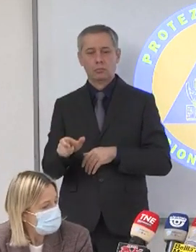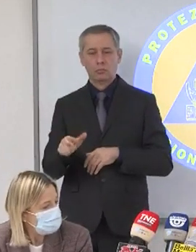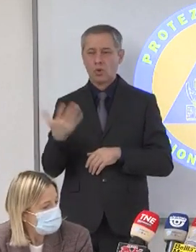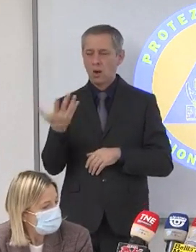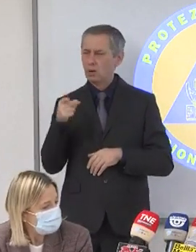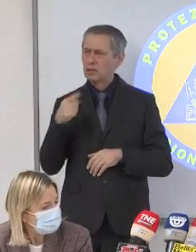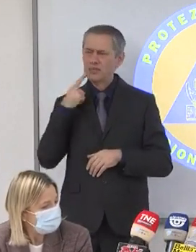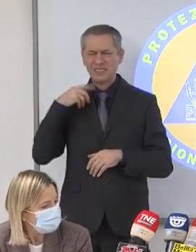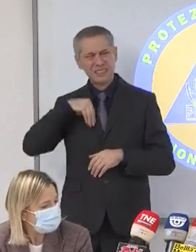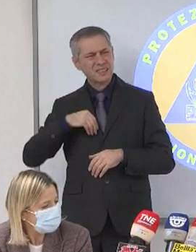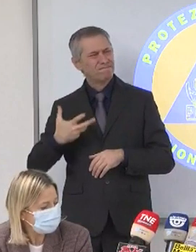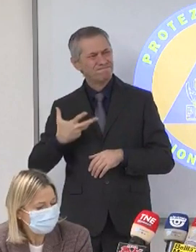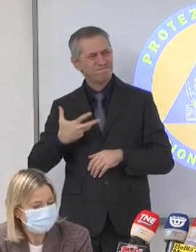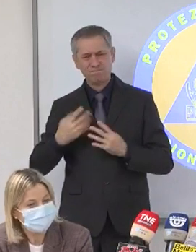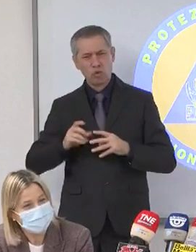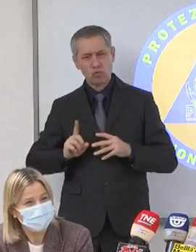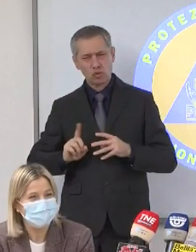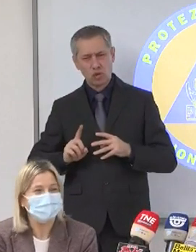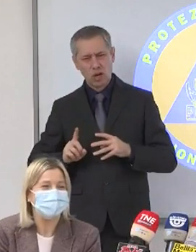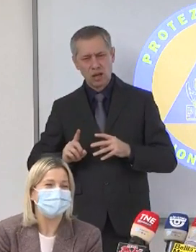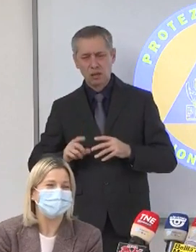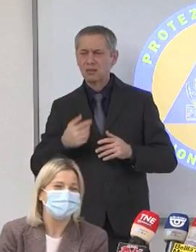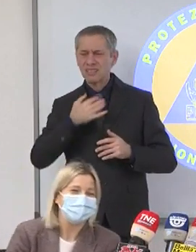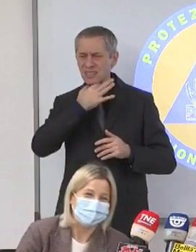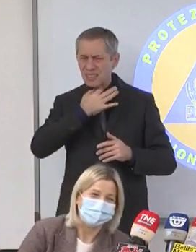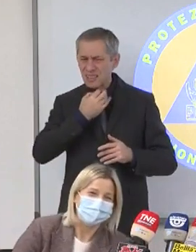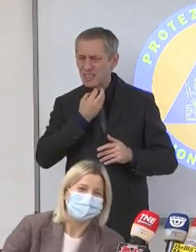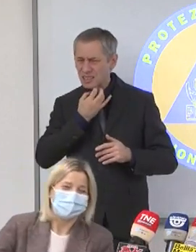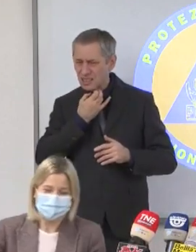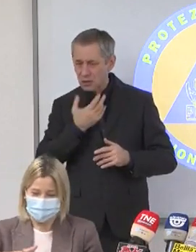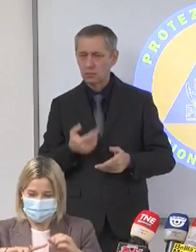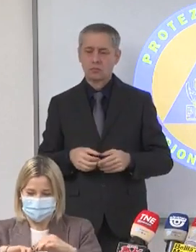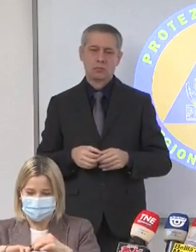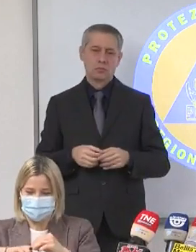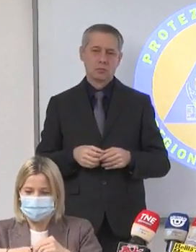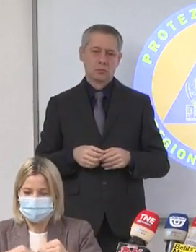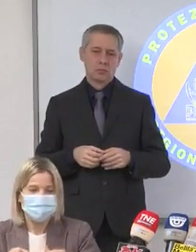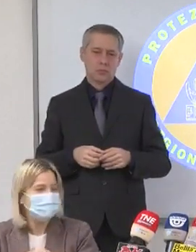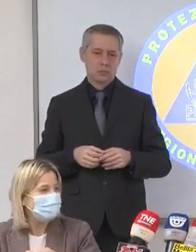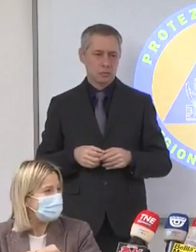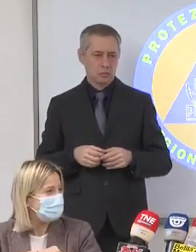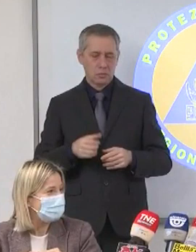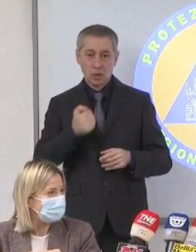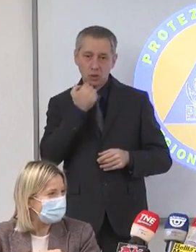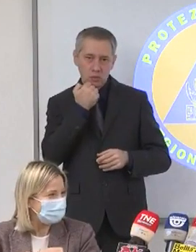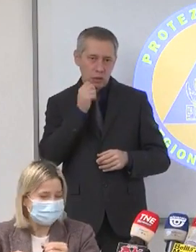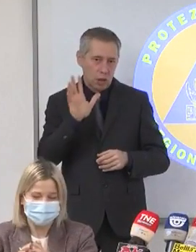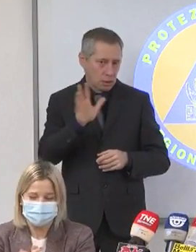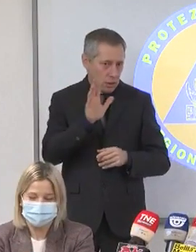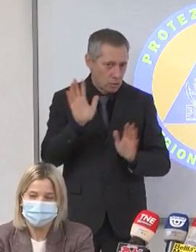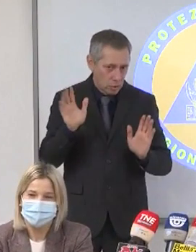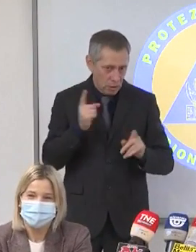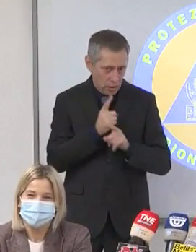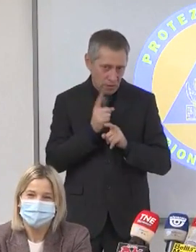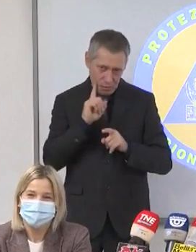funziona ma di gola scusatemi gli esempi ma va sempre ben